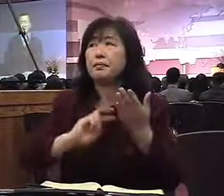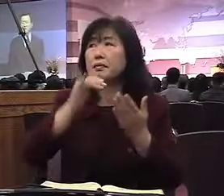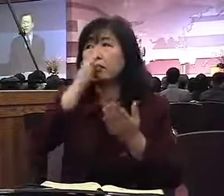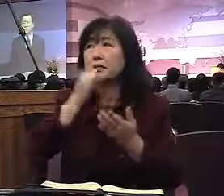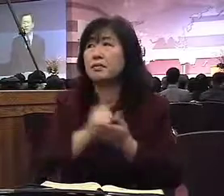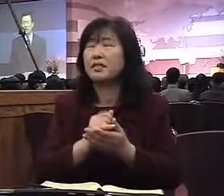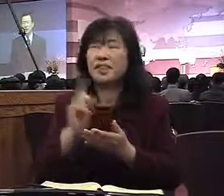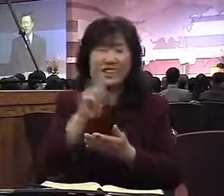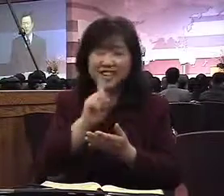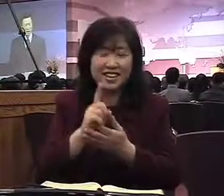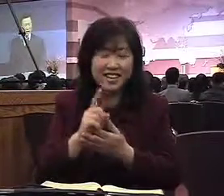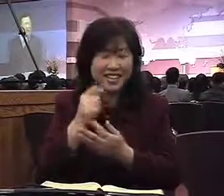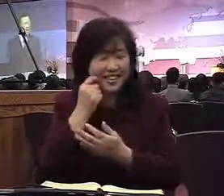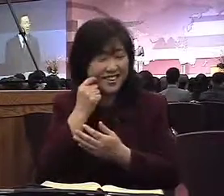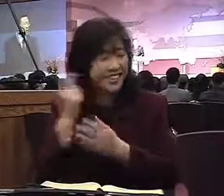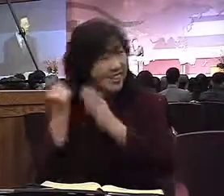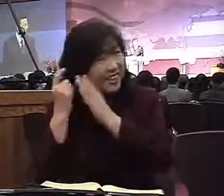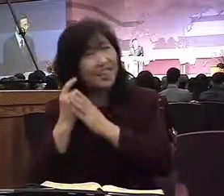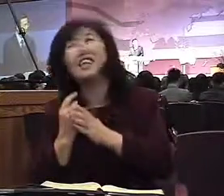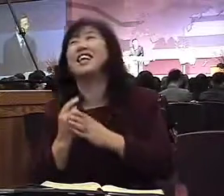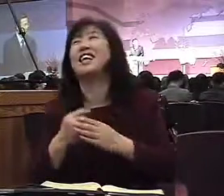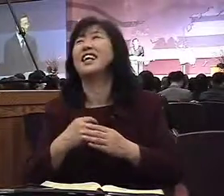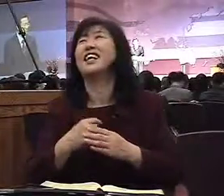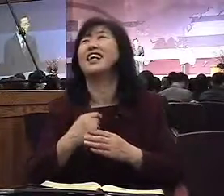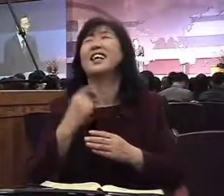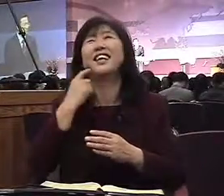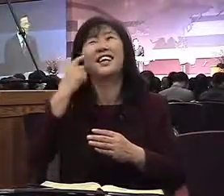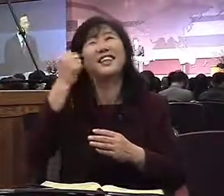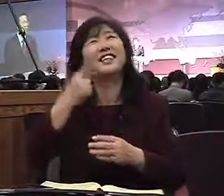전혀 못 들어보셨죠? 제가 작곡한 거기 때문에